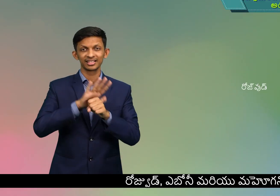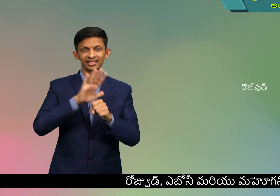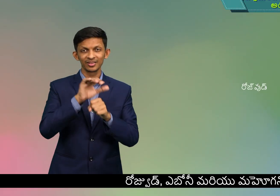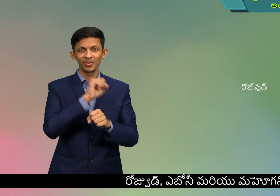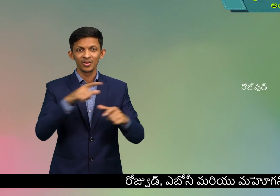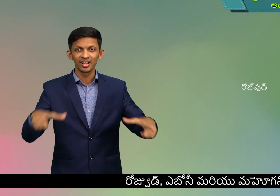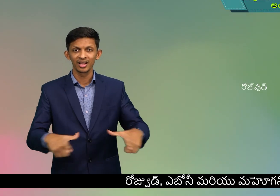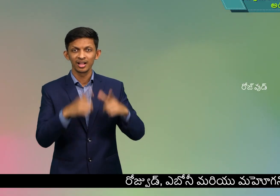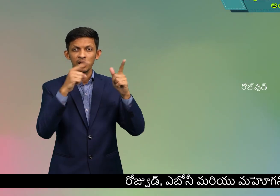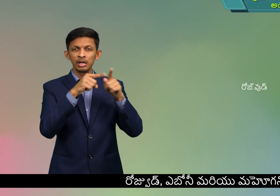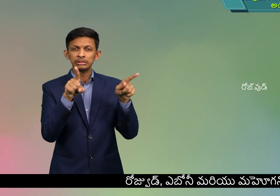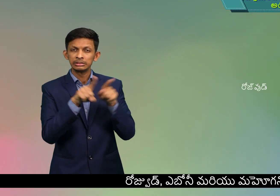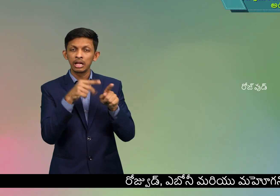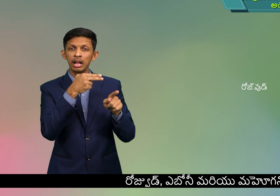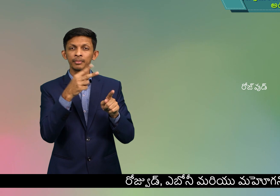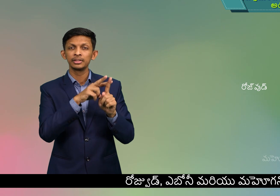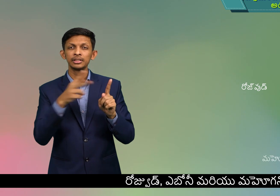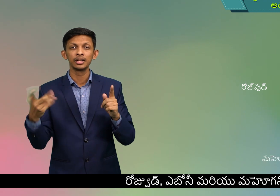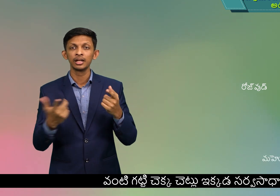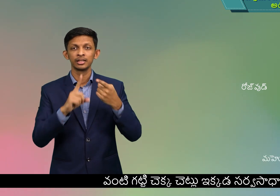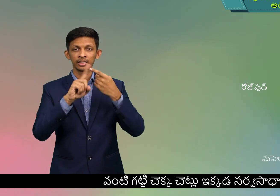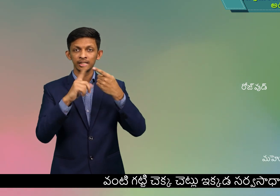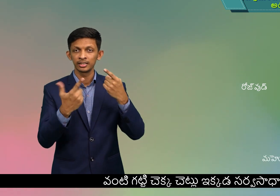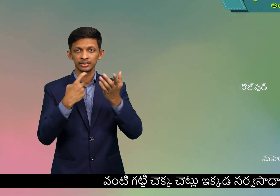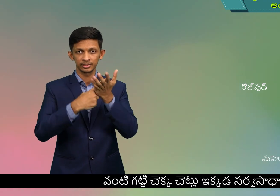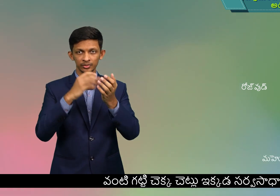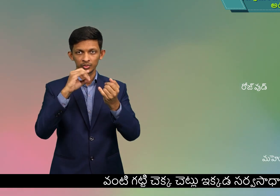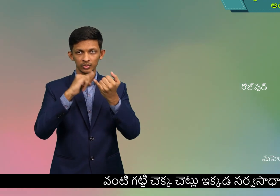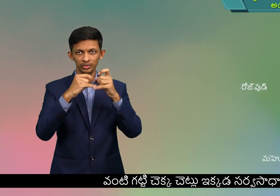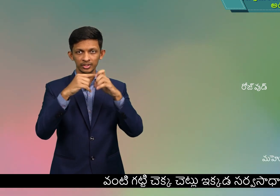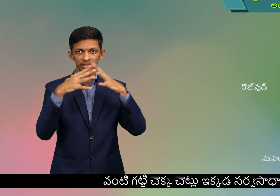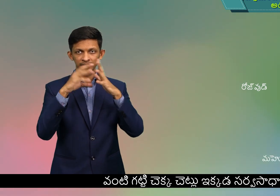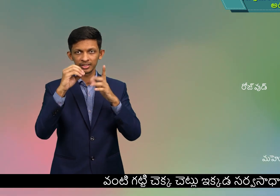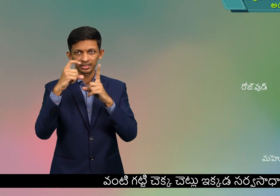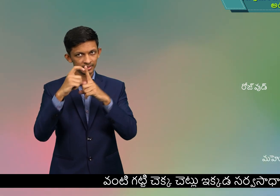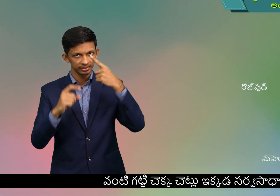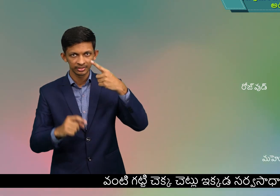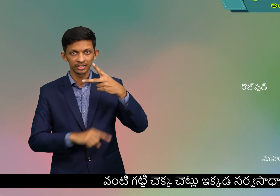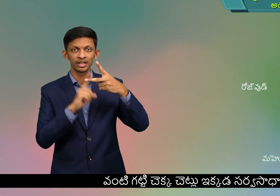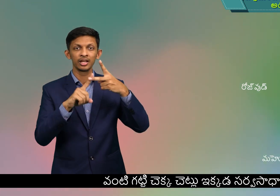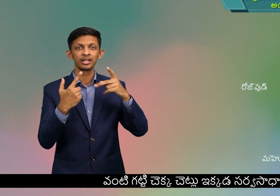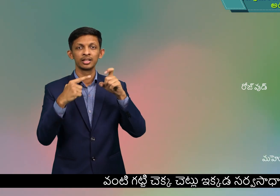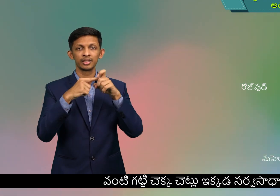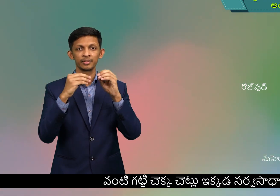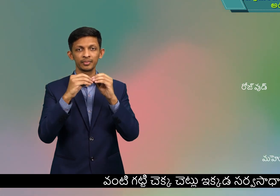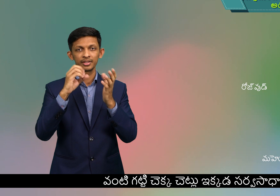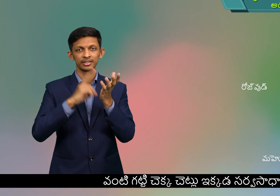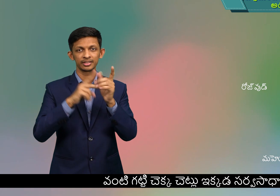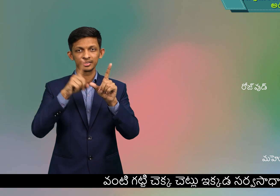రోజ్వుడ్, ఎబోనీ మరియు మహోగని వంటి గట్టి చెక్క చెట్లు ఇక్కడ సర్వసాధారణం.